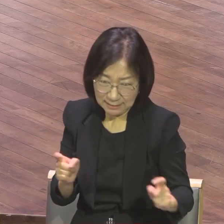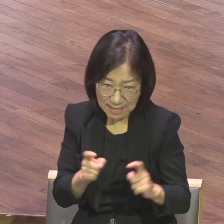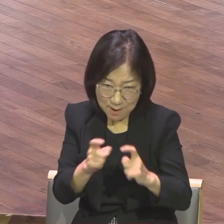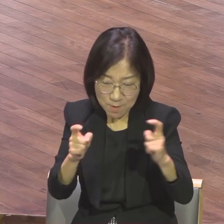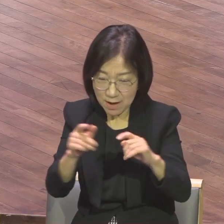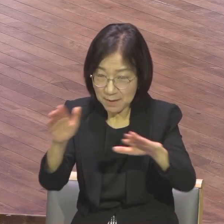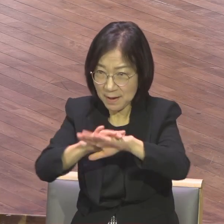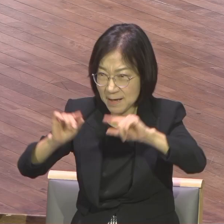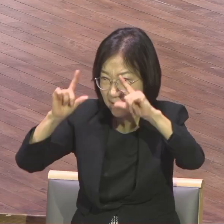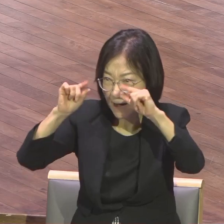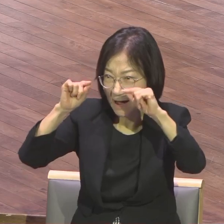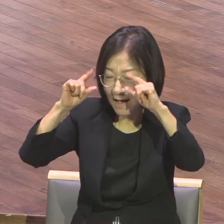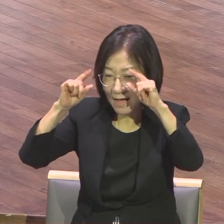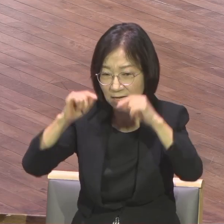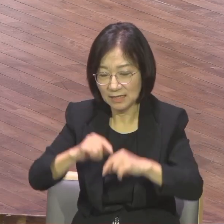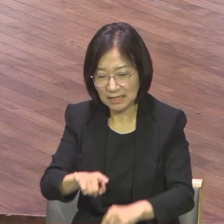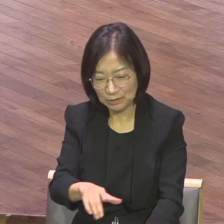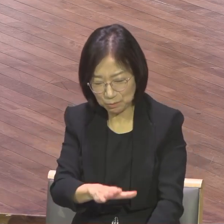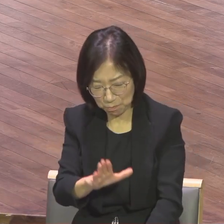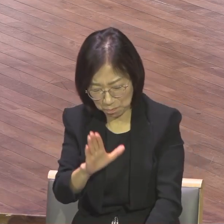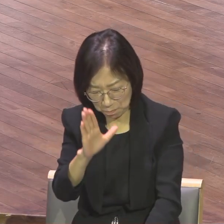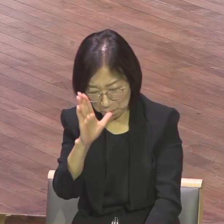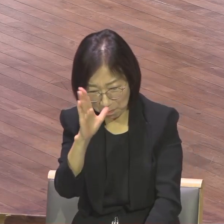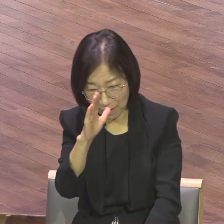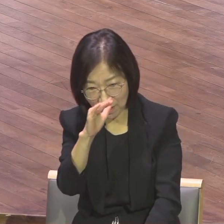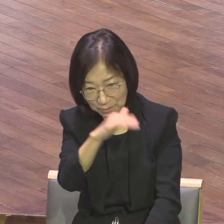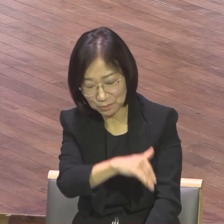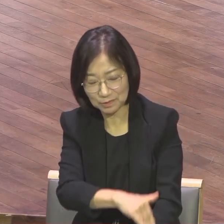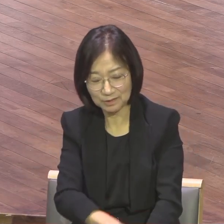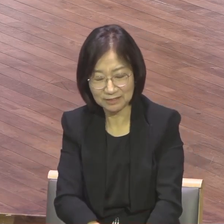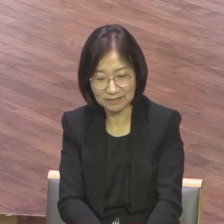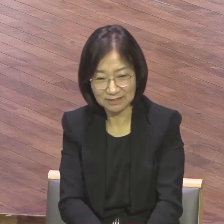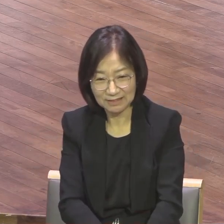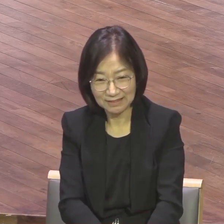못 잔다. 천하의 등신 바보 쪼다 달쪼.